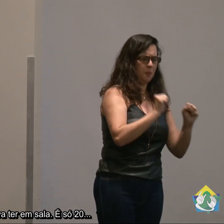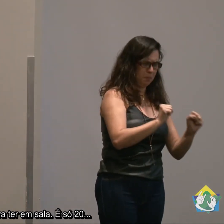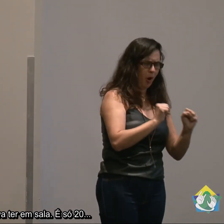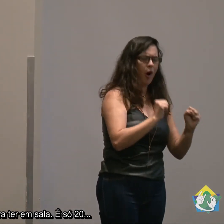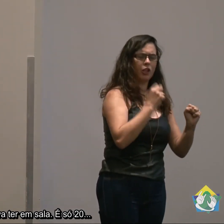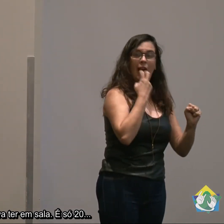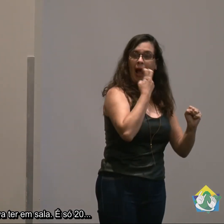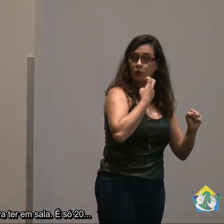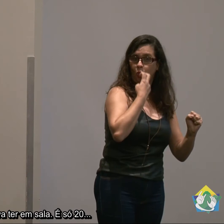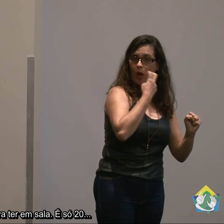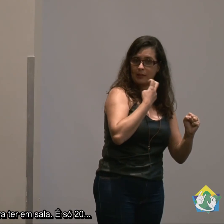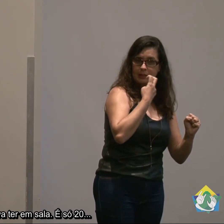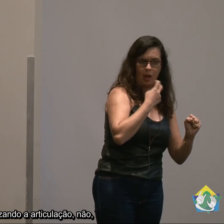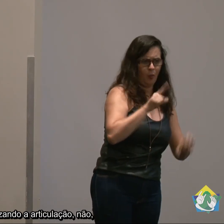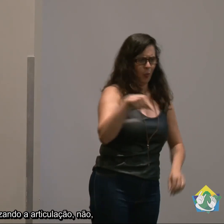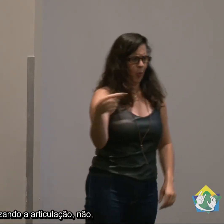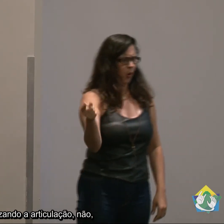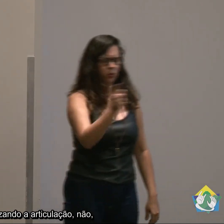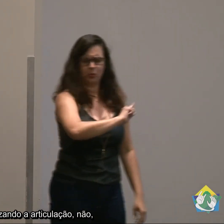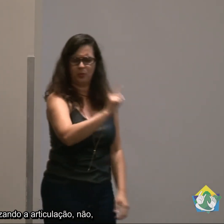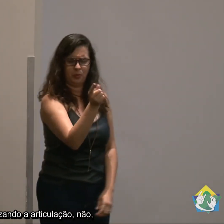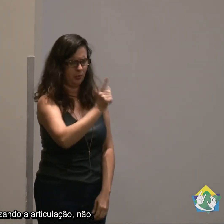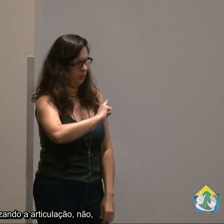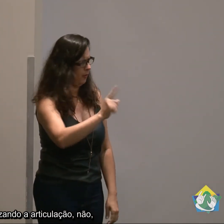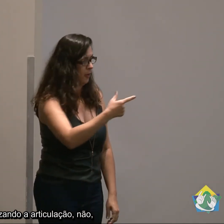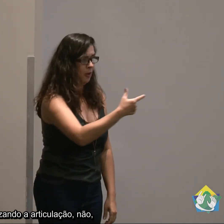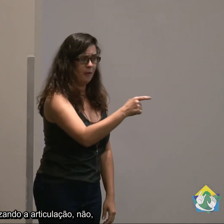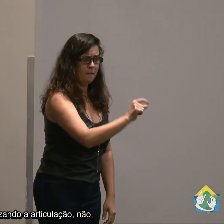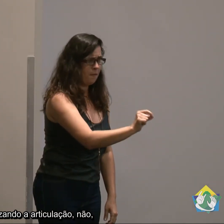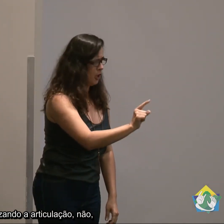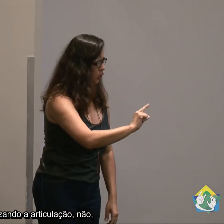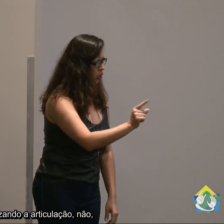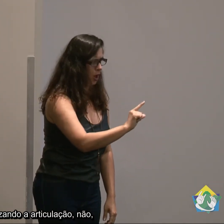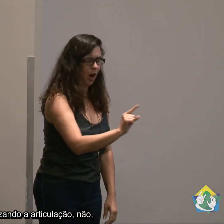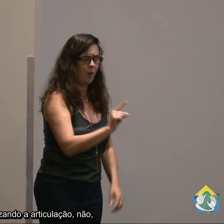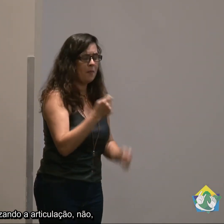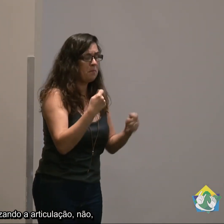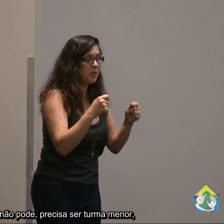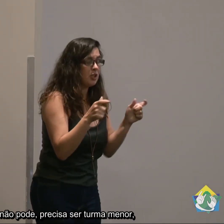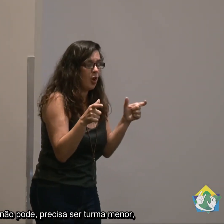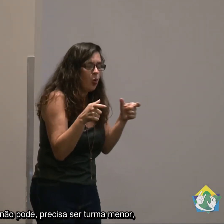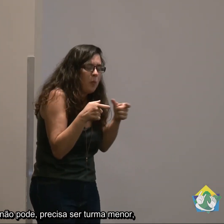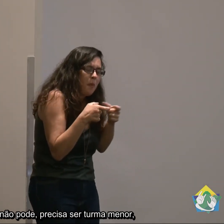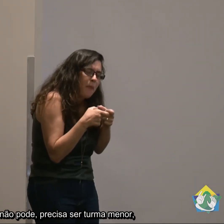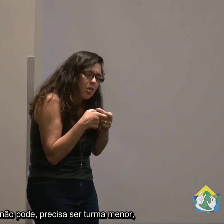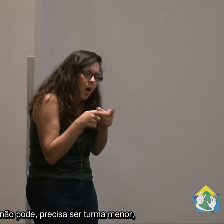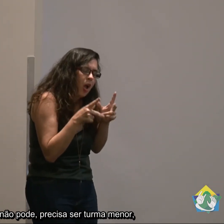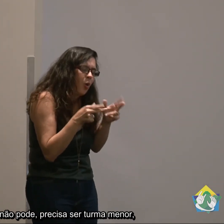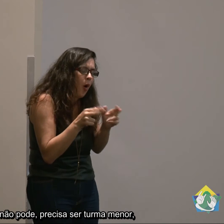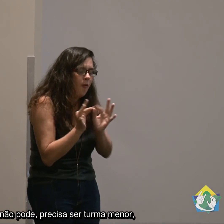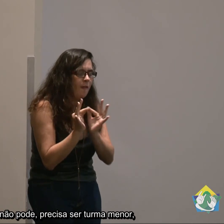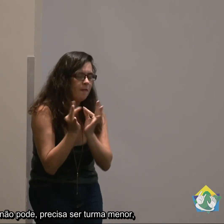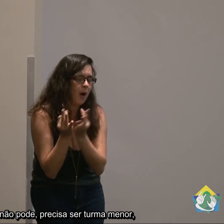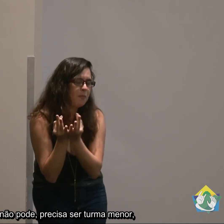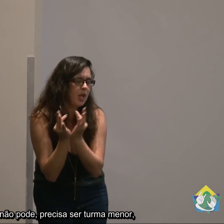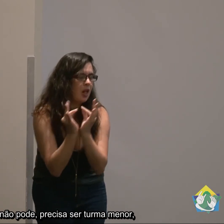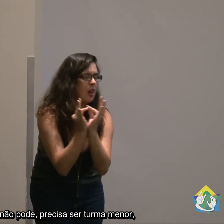se é só 20 se é utilizando articulação não 20 com articulação não pode tem que ser turma menor